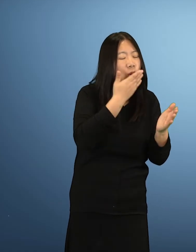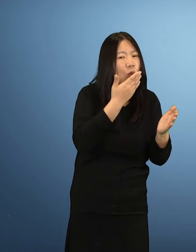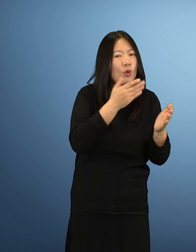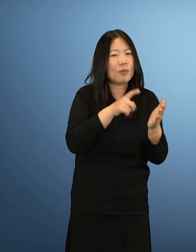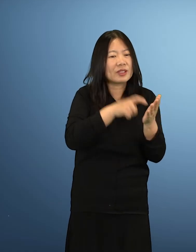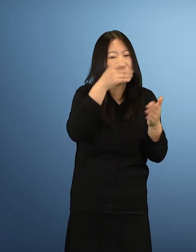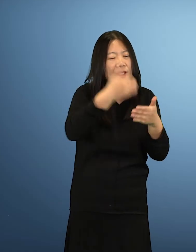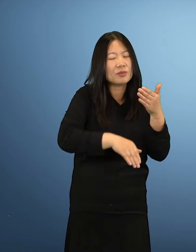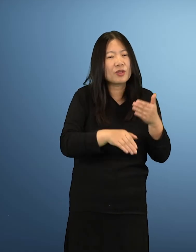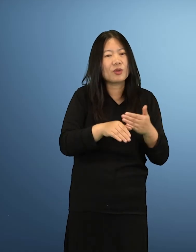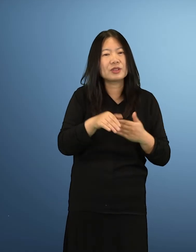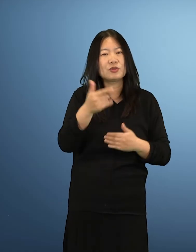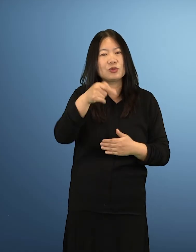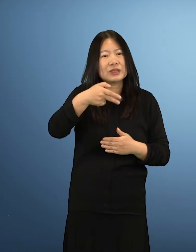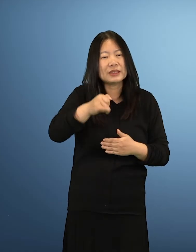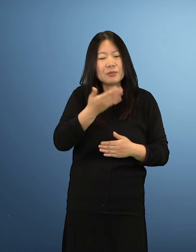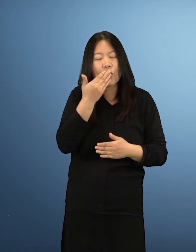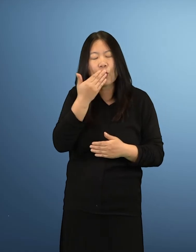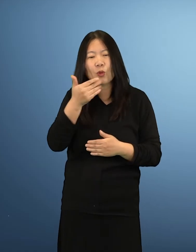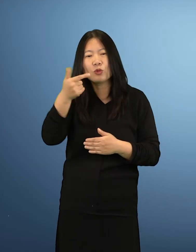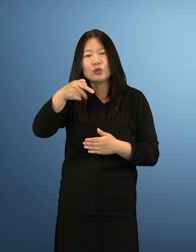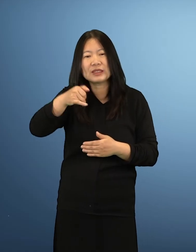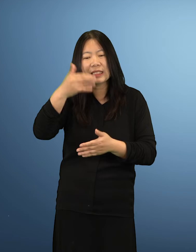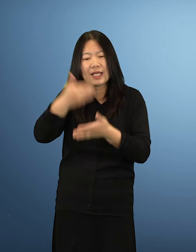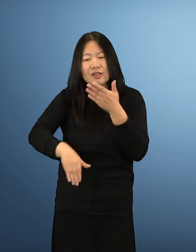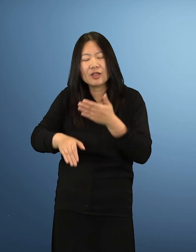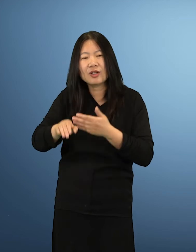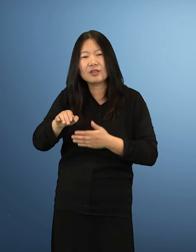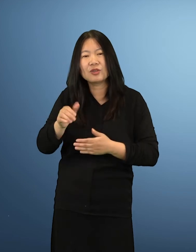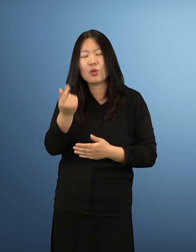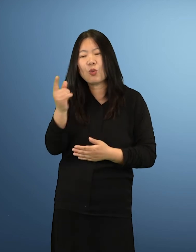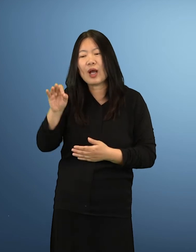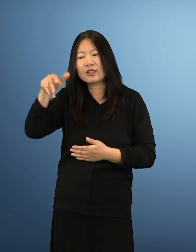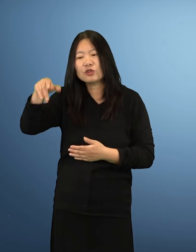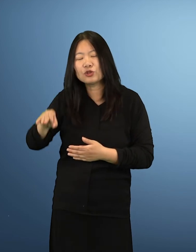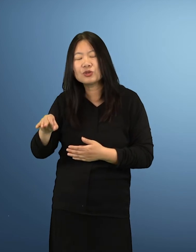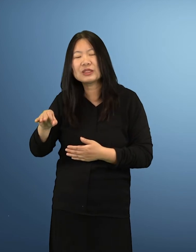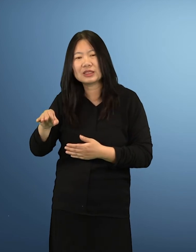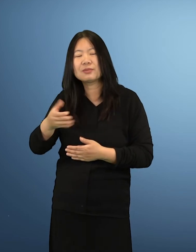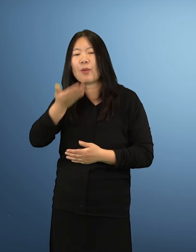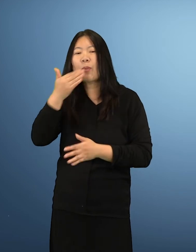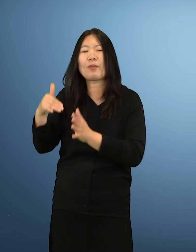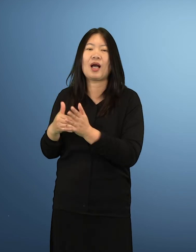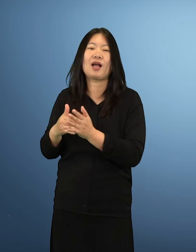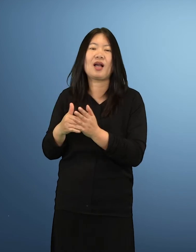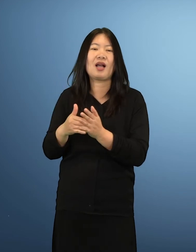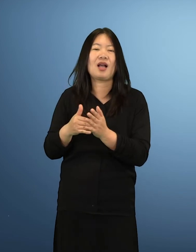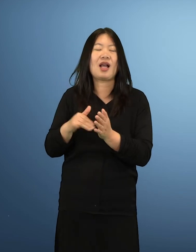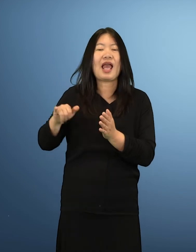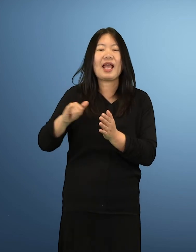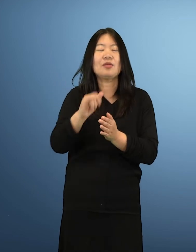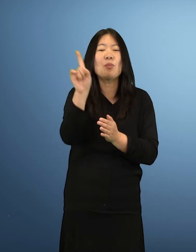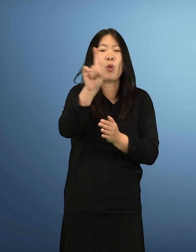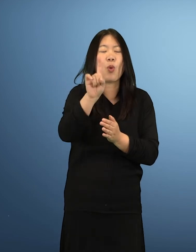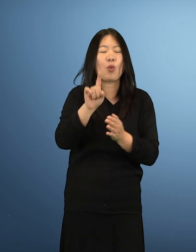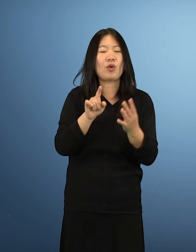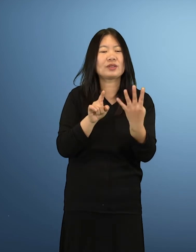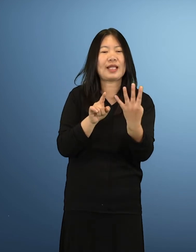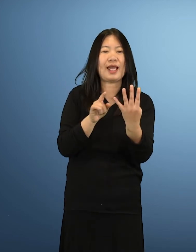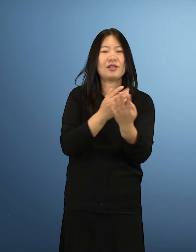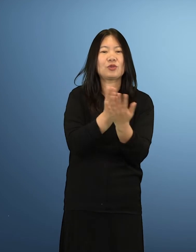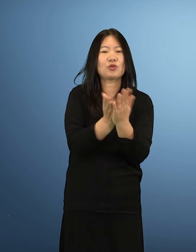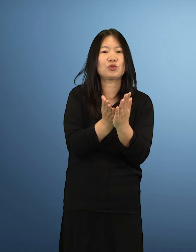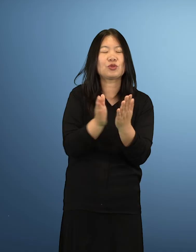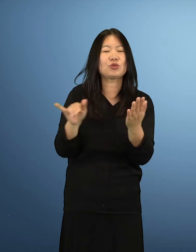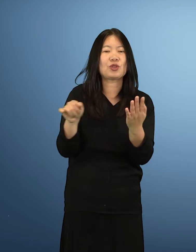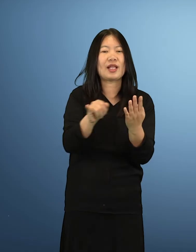남긴 것을 황충이 먹었도다. 자, 몇 마리의 해충이 등장을 합니까? 4마리. 4종류의